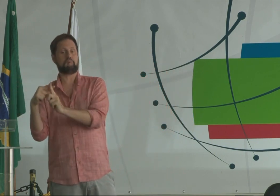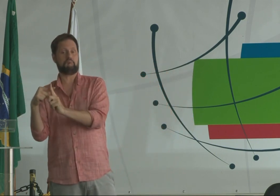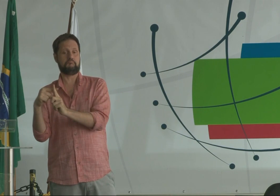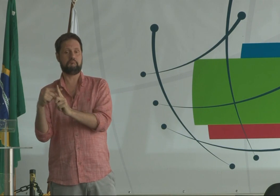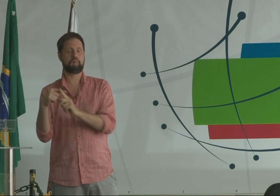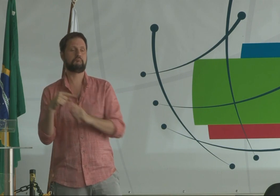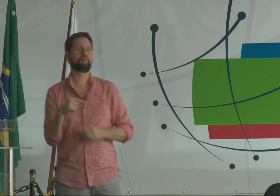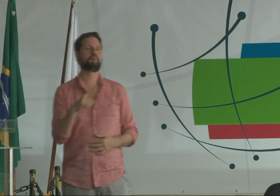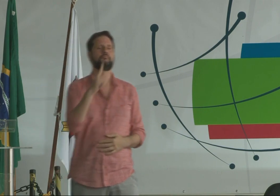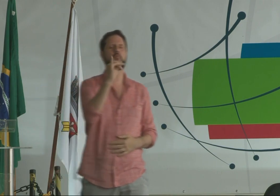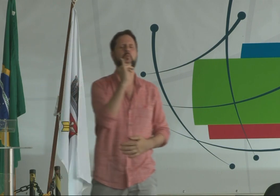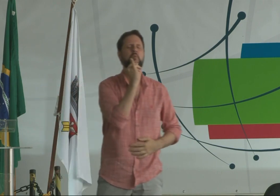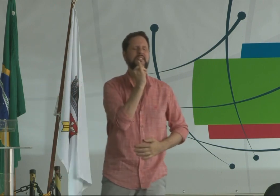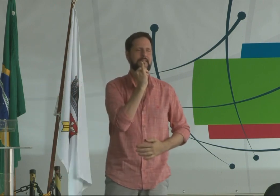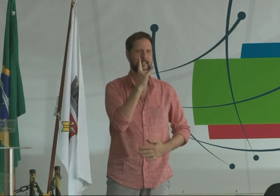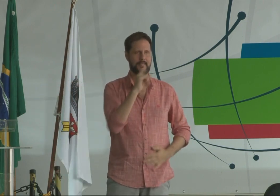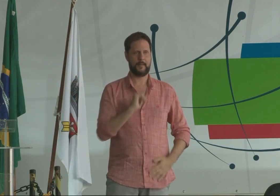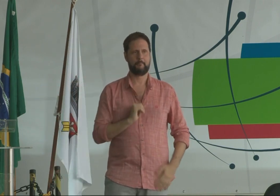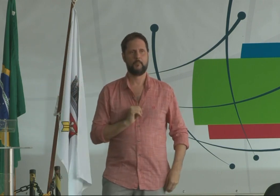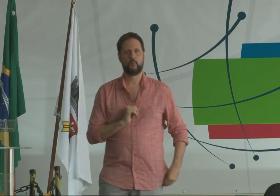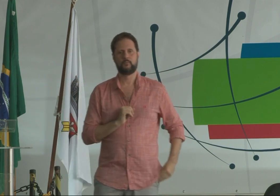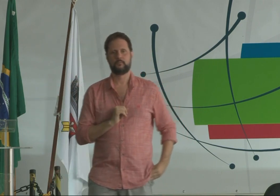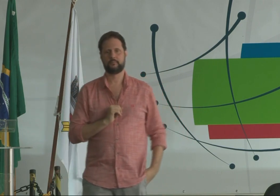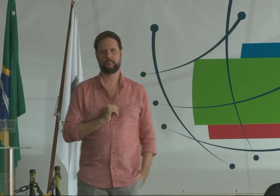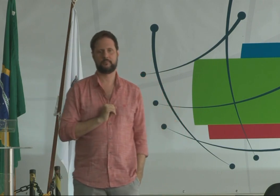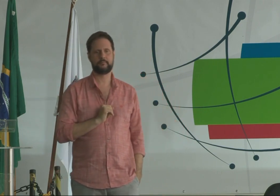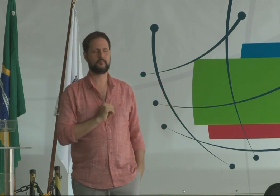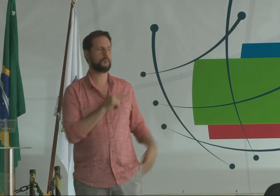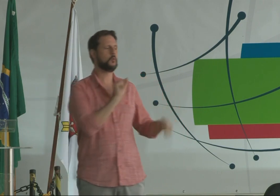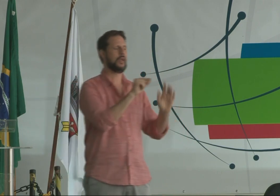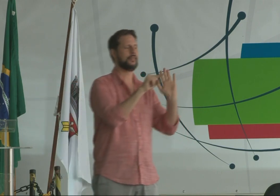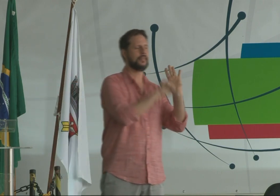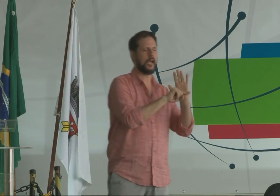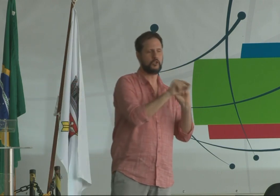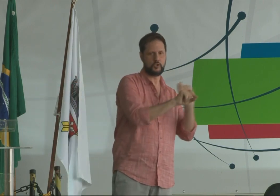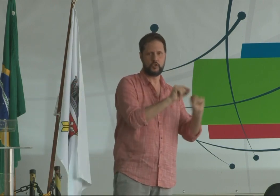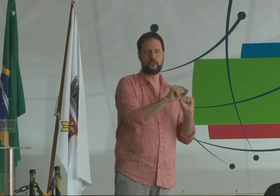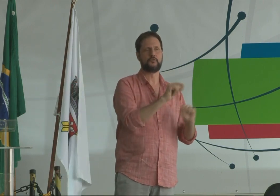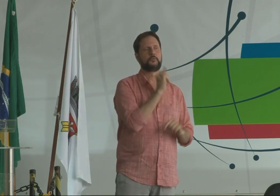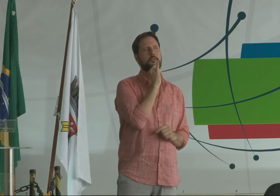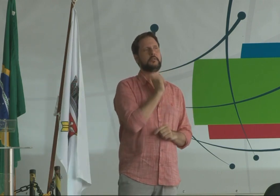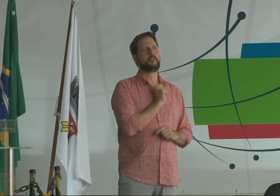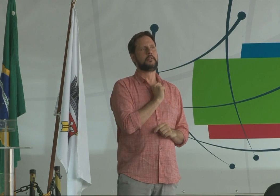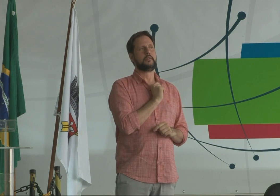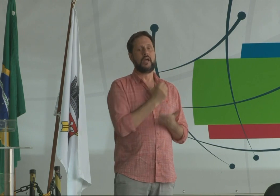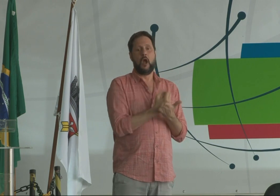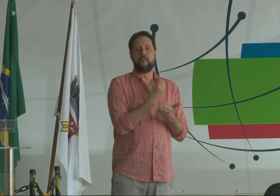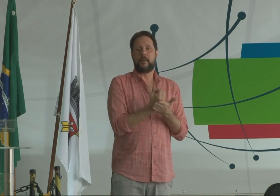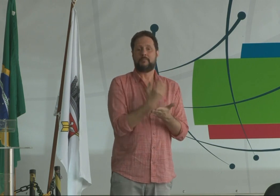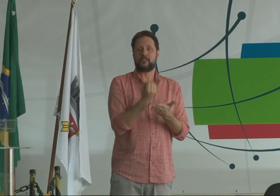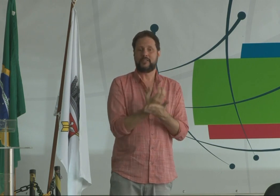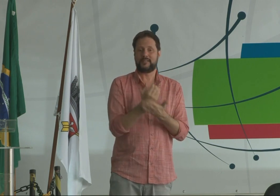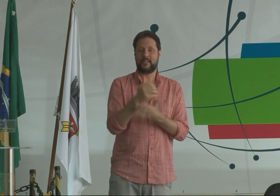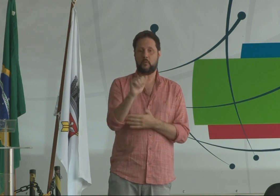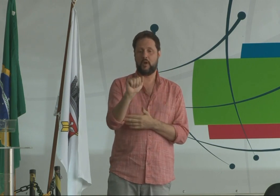pedagógicas daquele espaço que ainda não estão plenamente apropriadas para eles enfrentar. Outro ponto negativo, por exemplo,